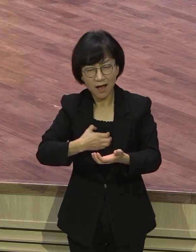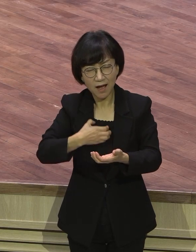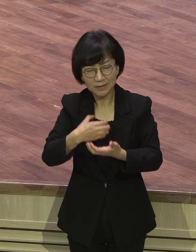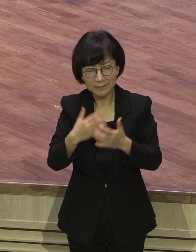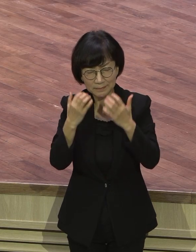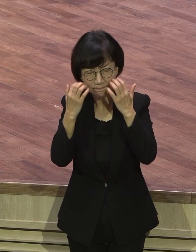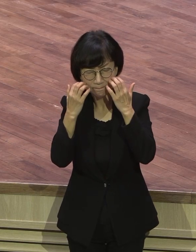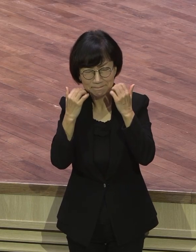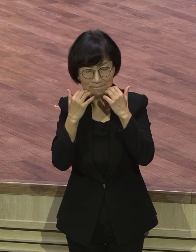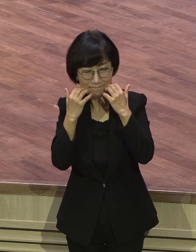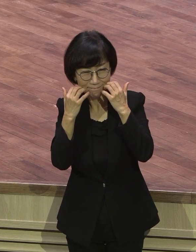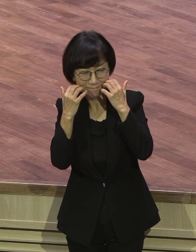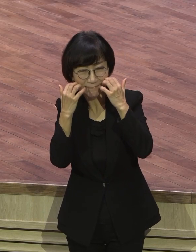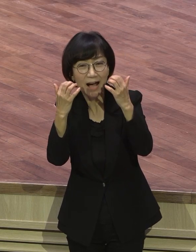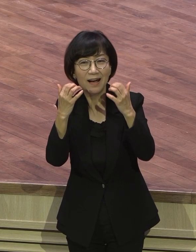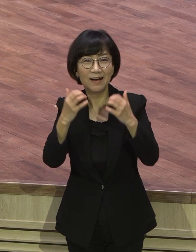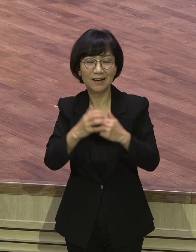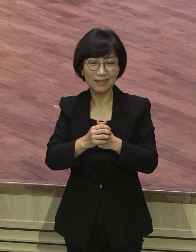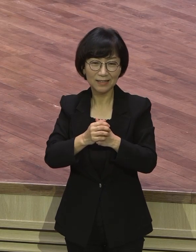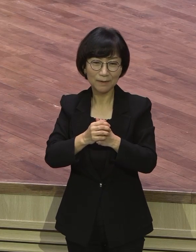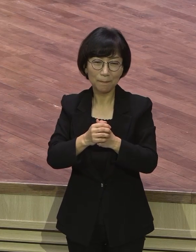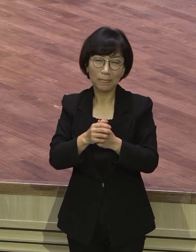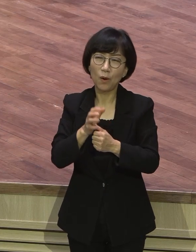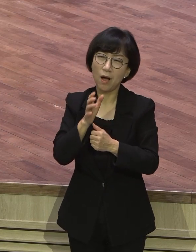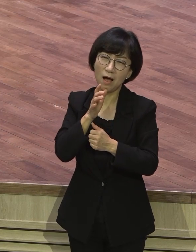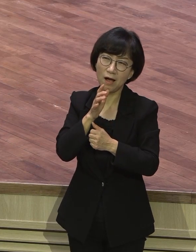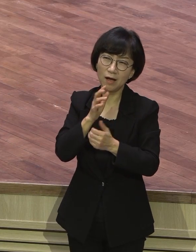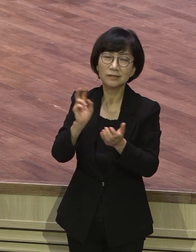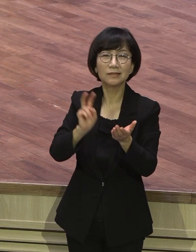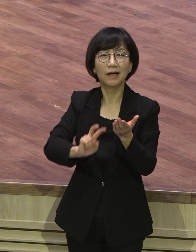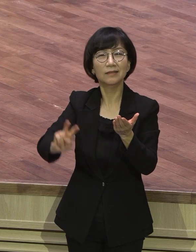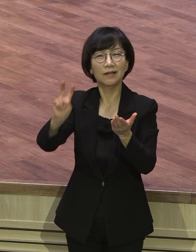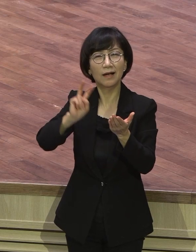아 찬양이라도 같은 찬양이 아니구나.